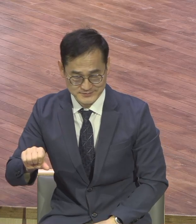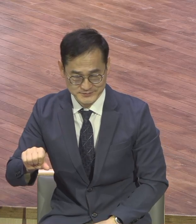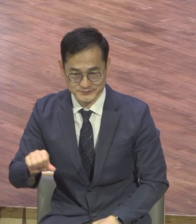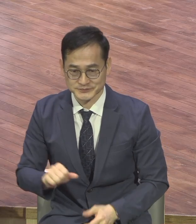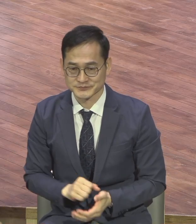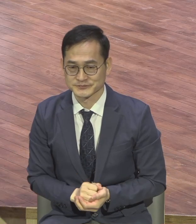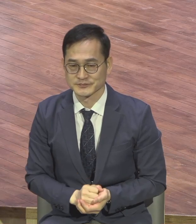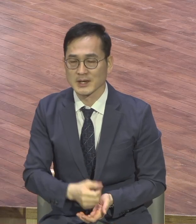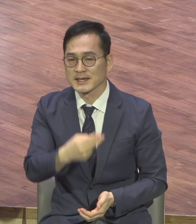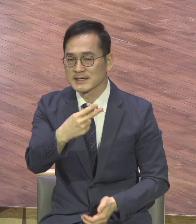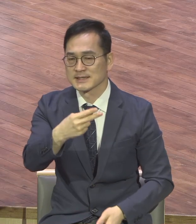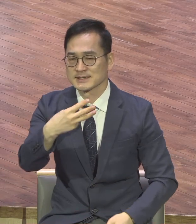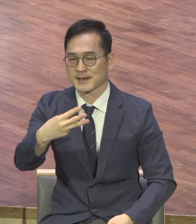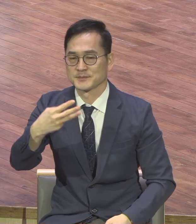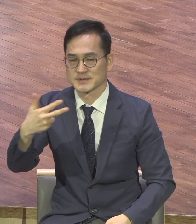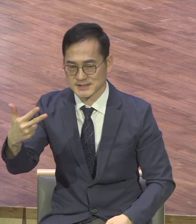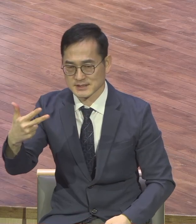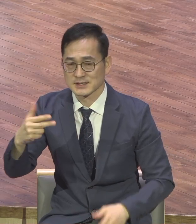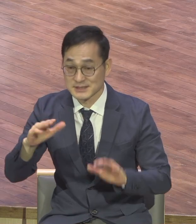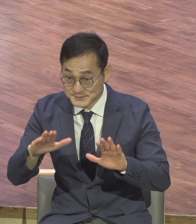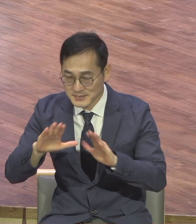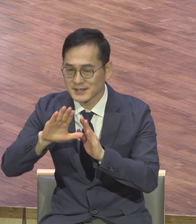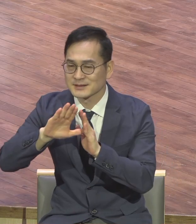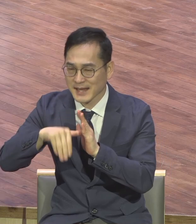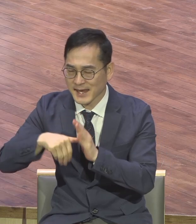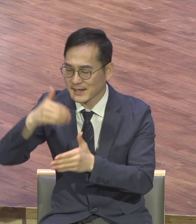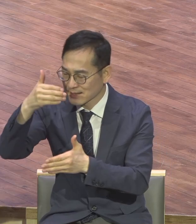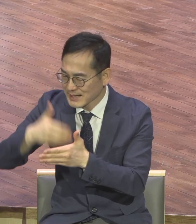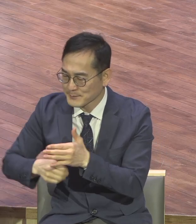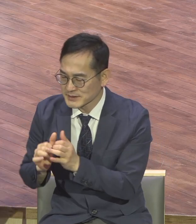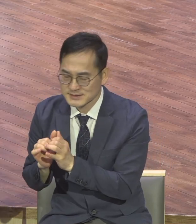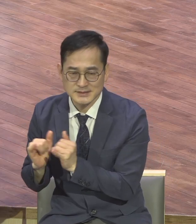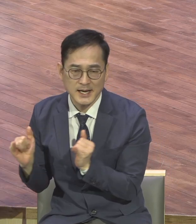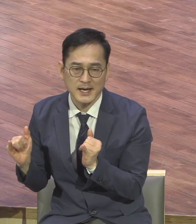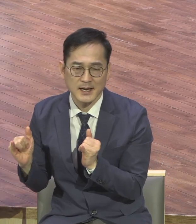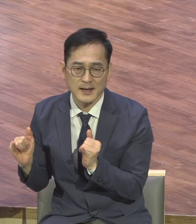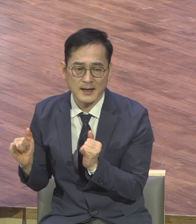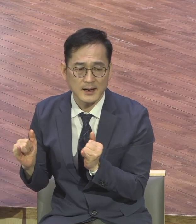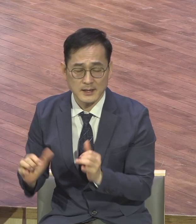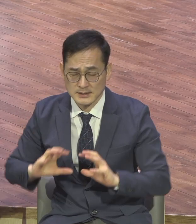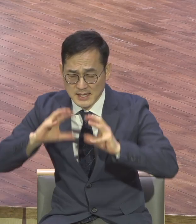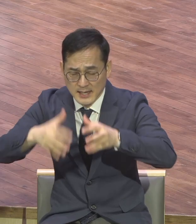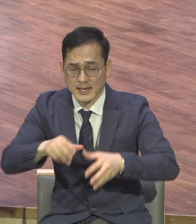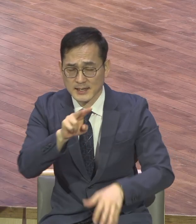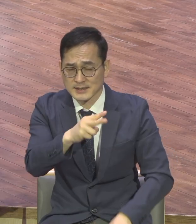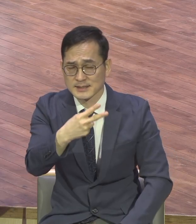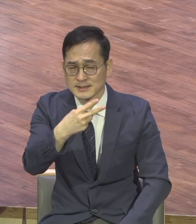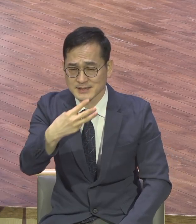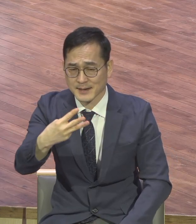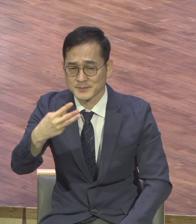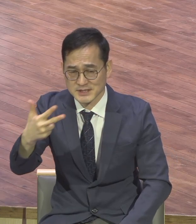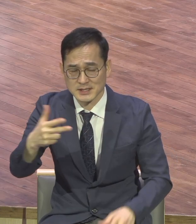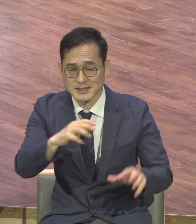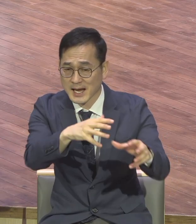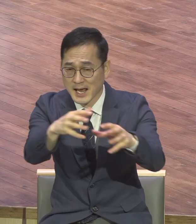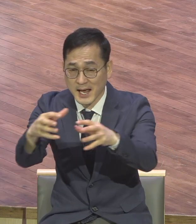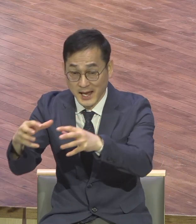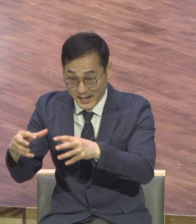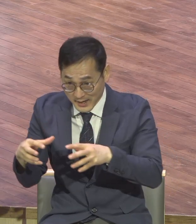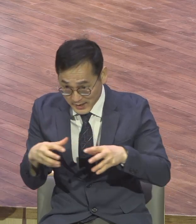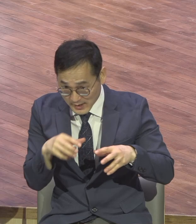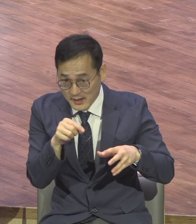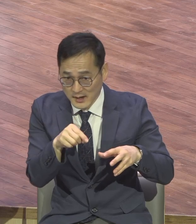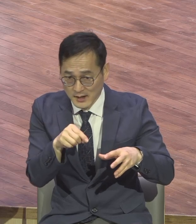237 시대의 남은 자. 지구촌에 지금 237 나라가 있는데 237 복음화를